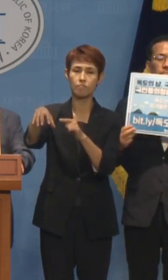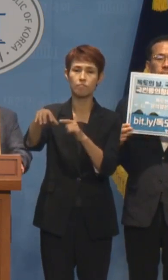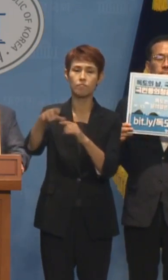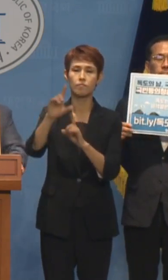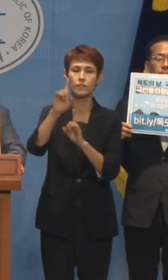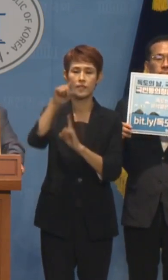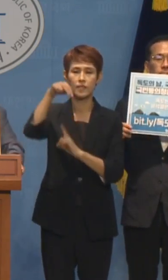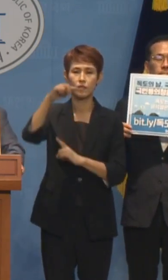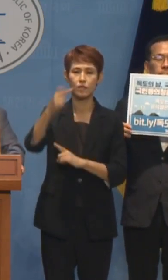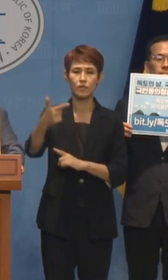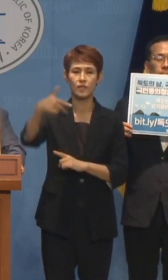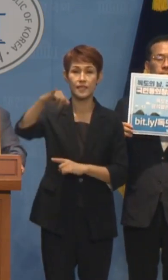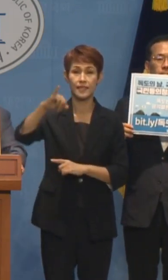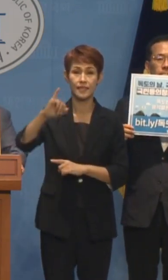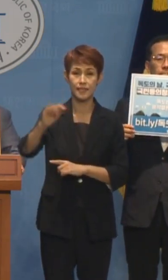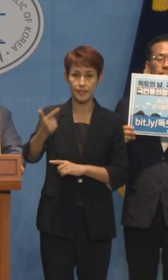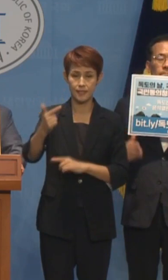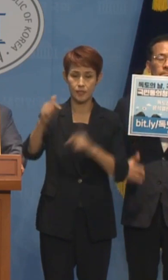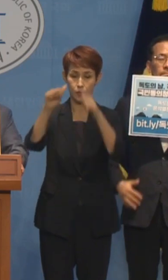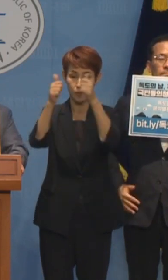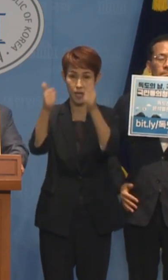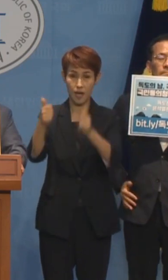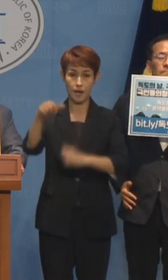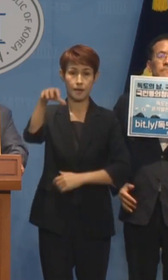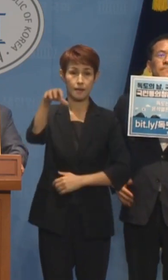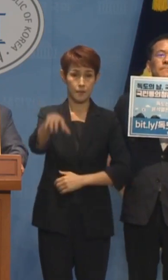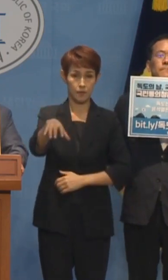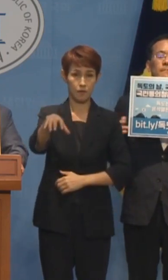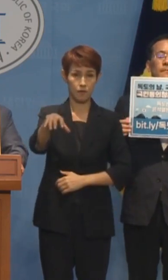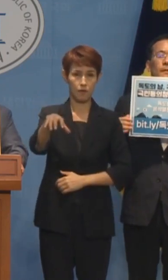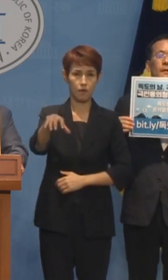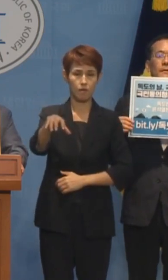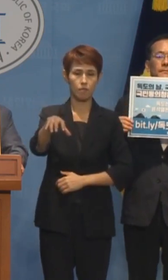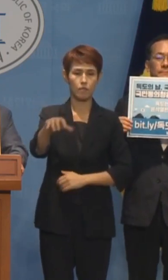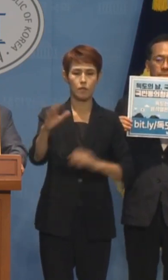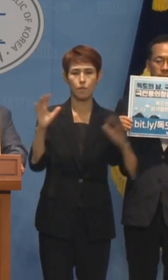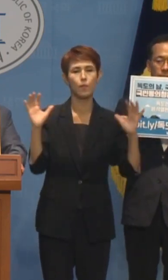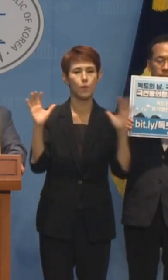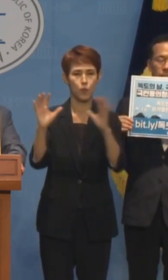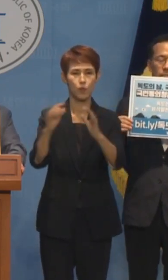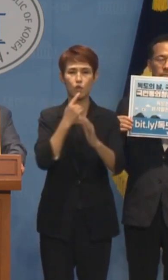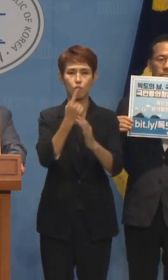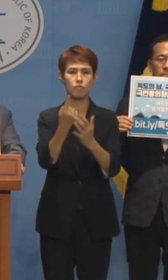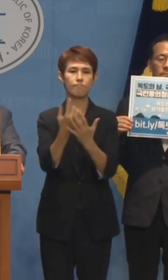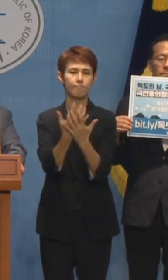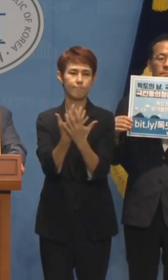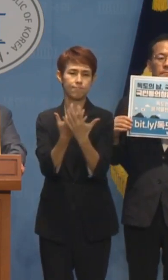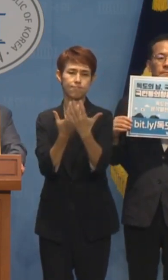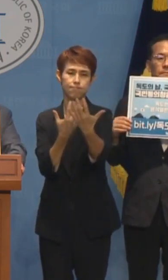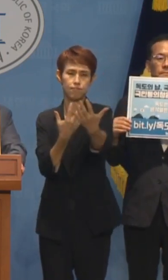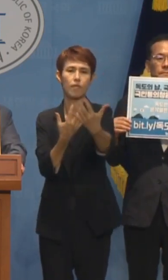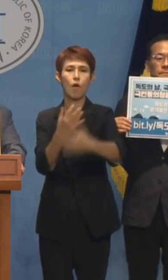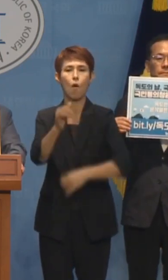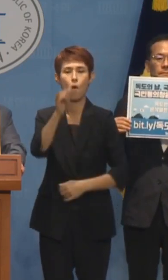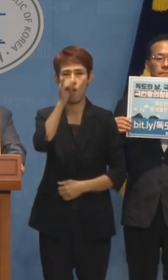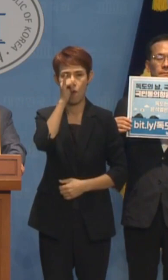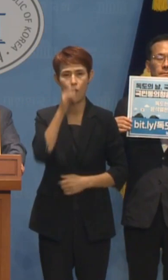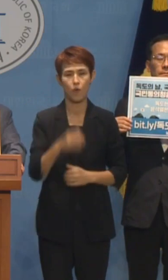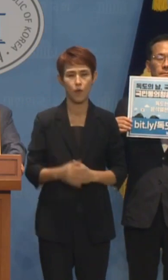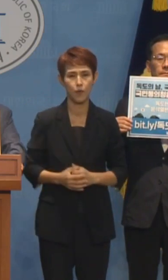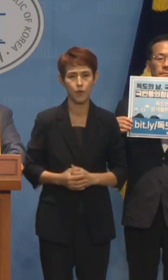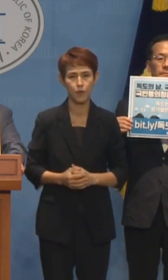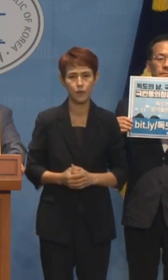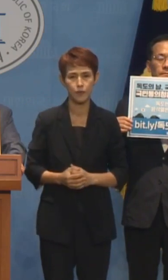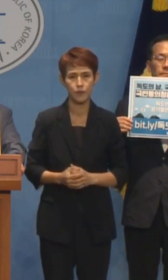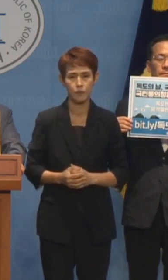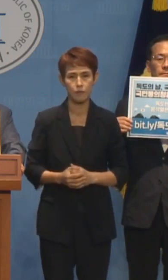맞선 어떤 자주 독립의 상징인 어 이순희 장군 동상 앞에서 촛불 행동과 시민단체에 모여서